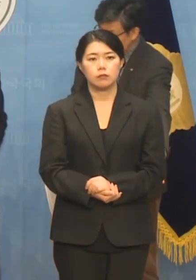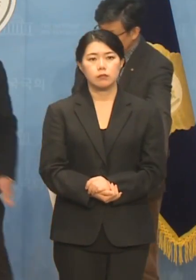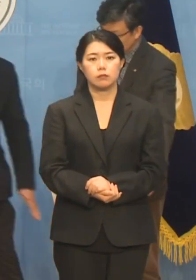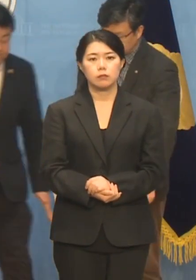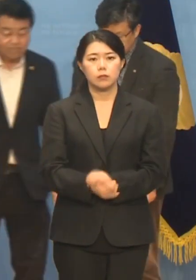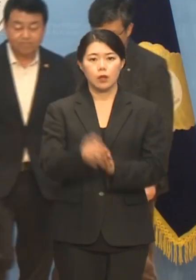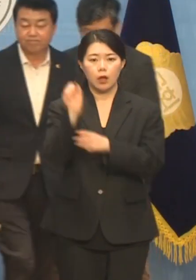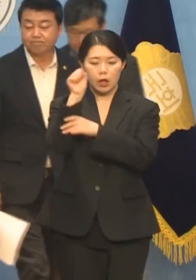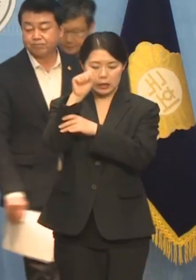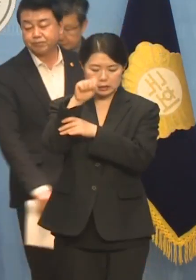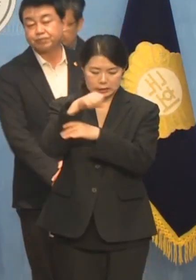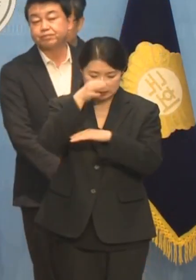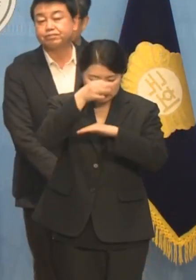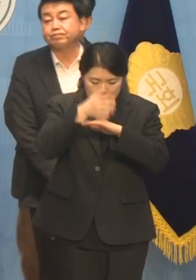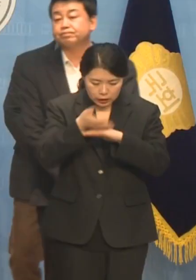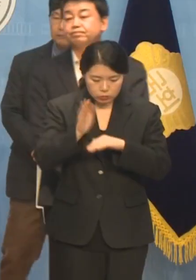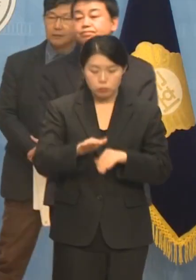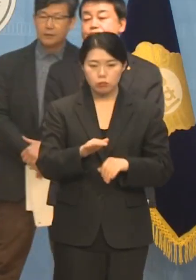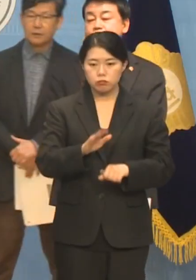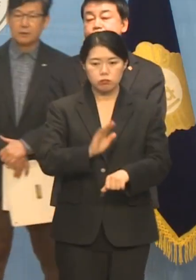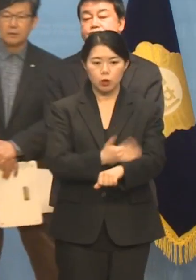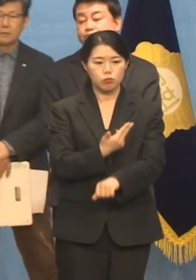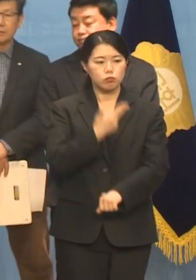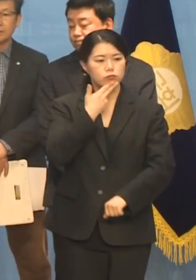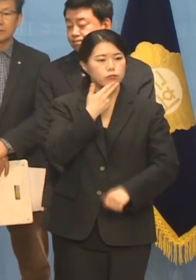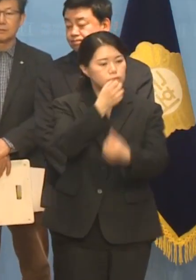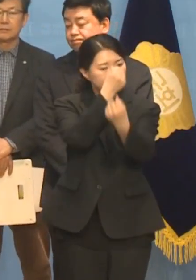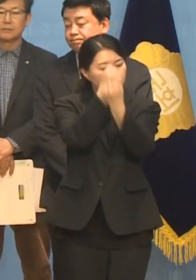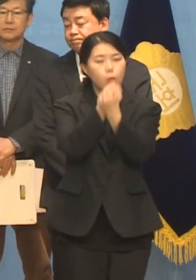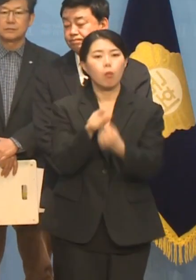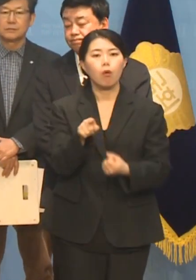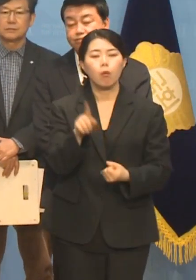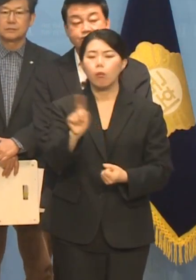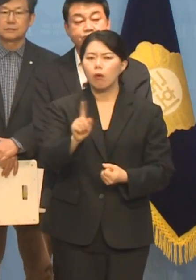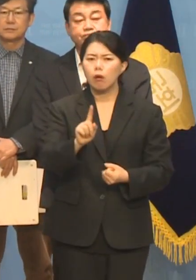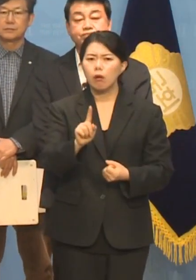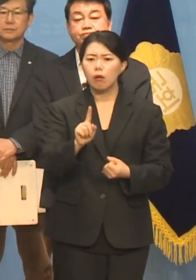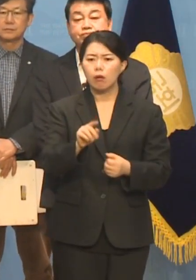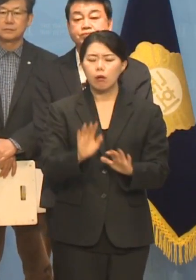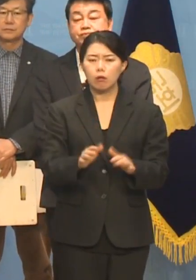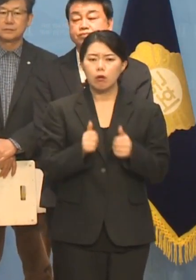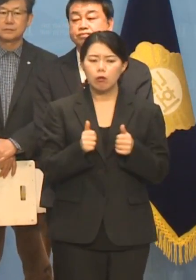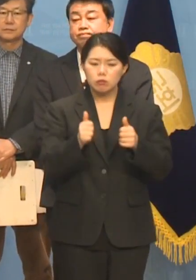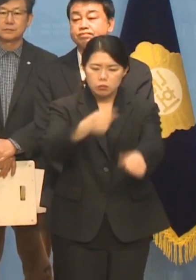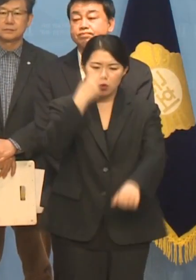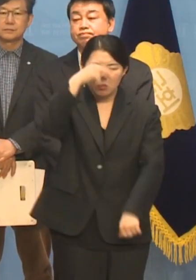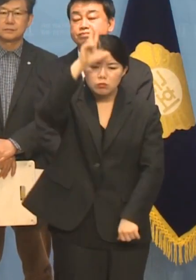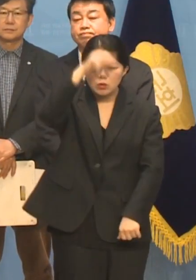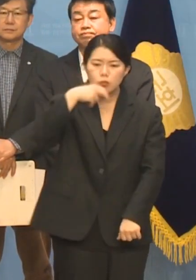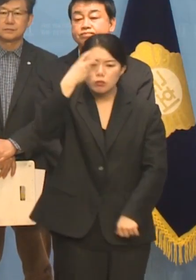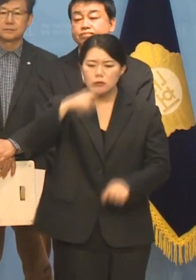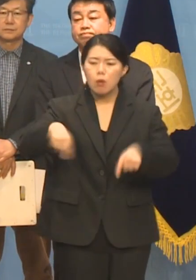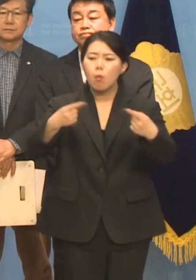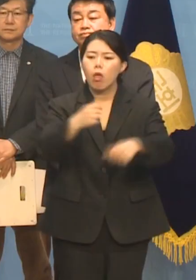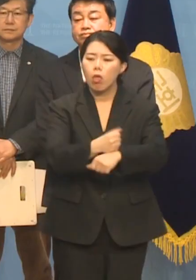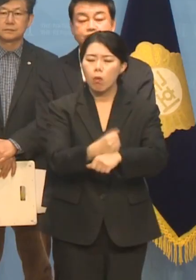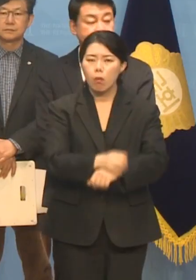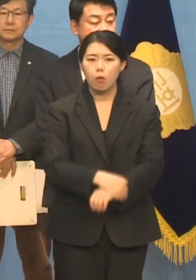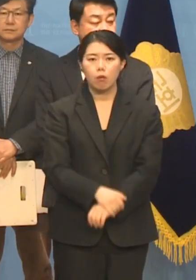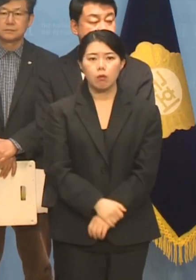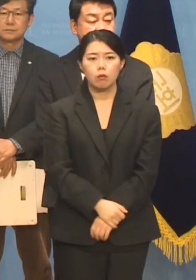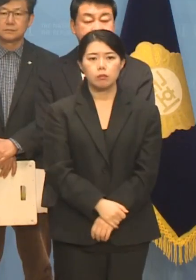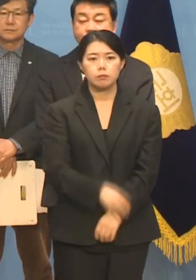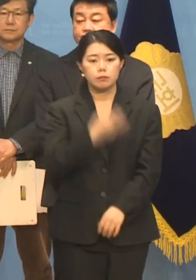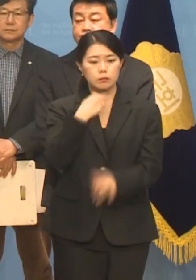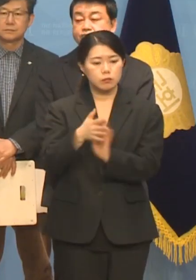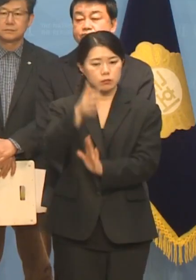고개는 숙였지만 잘못은 하지 않았다는 뻔뻔한 오세훈 시장, 성실히 검찰 조사에나 임하시기 바랍니다.